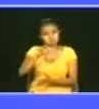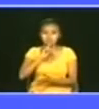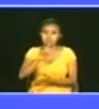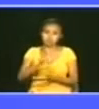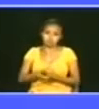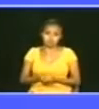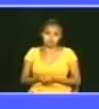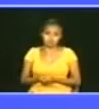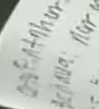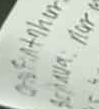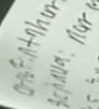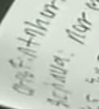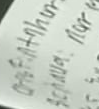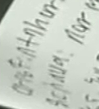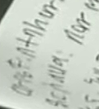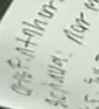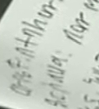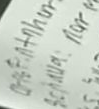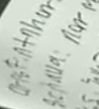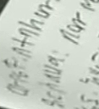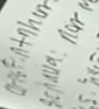ነው።